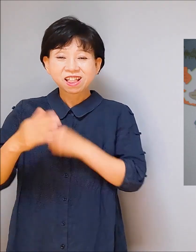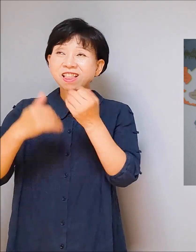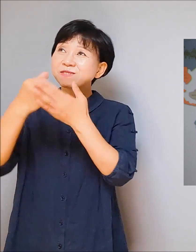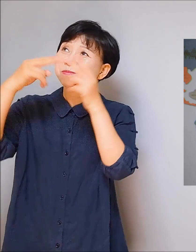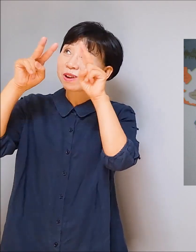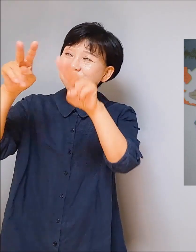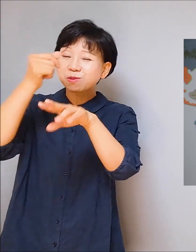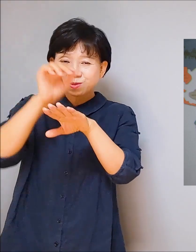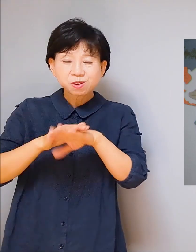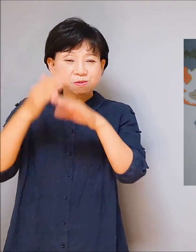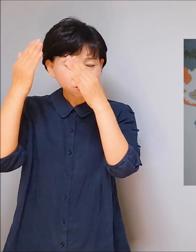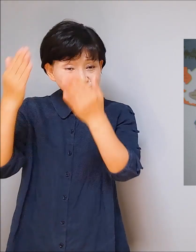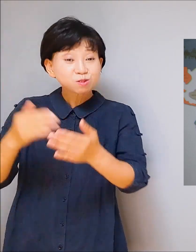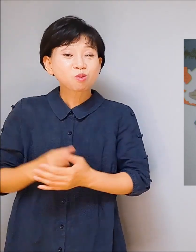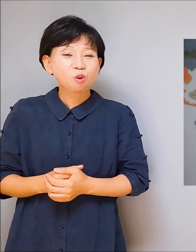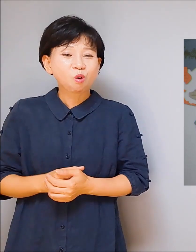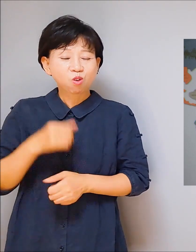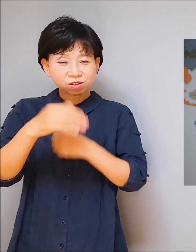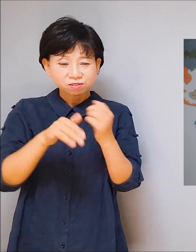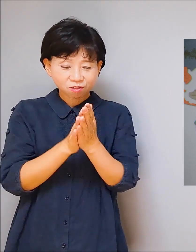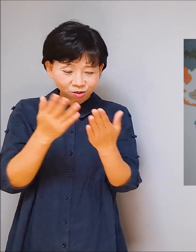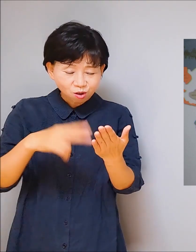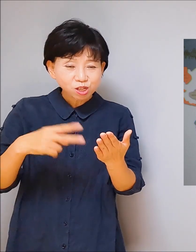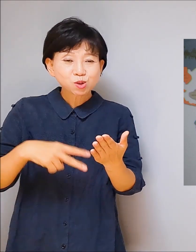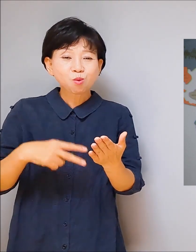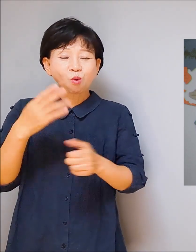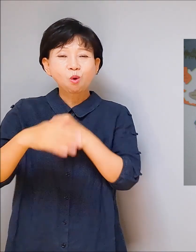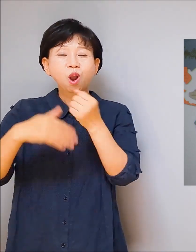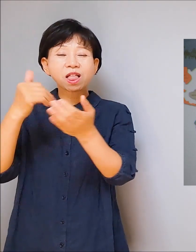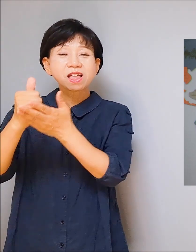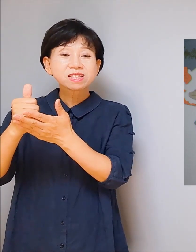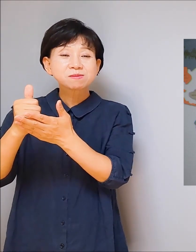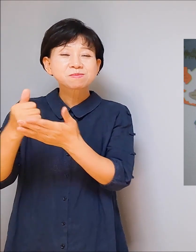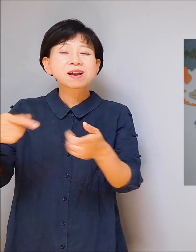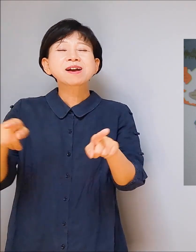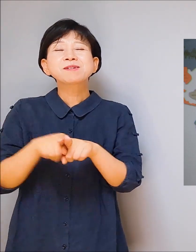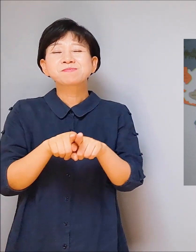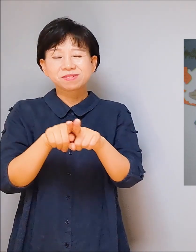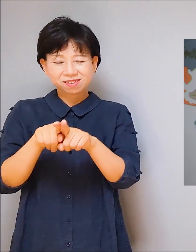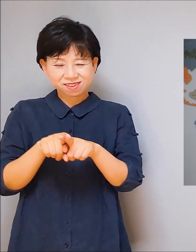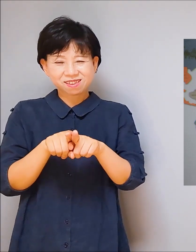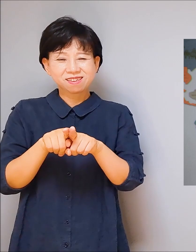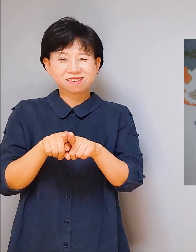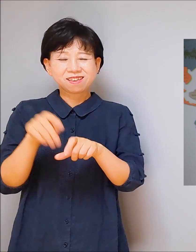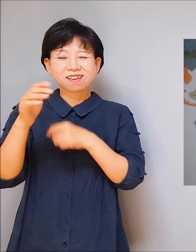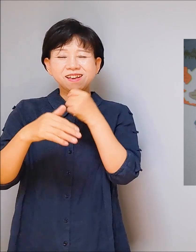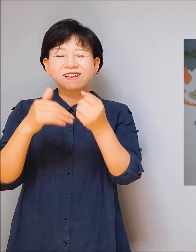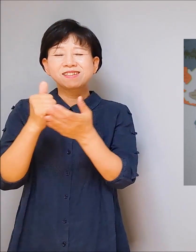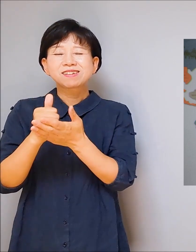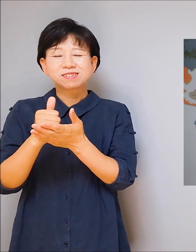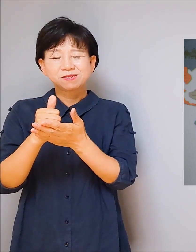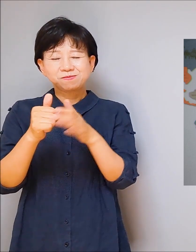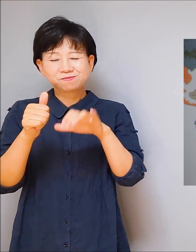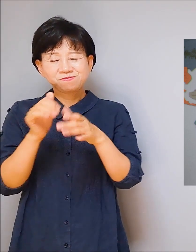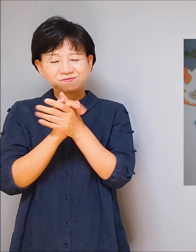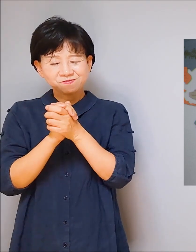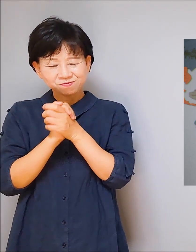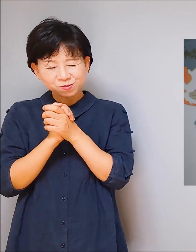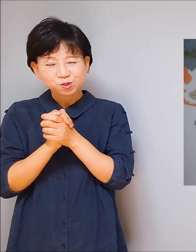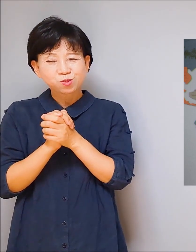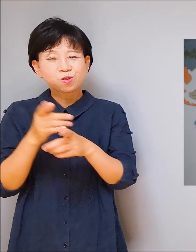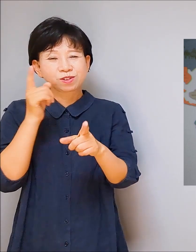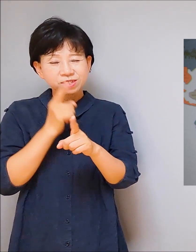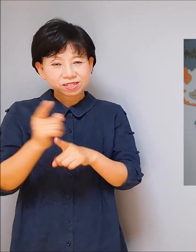바라보고 예배 잘 들으시고 성경 읽으면서 하나님과 함께 대면하여 기도하시고 승리하실